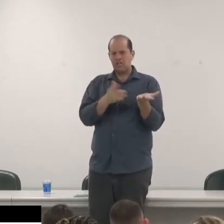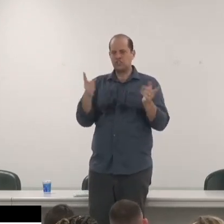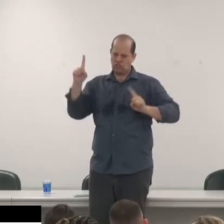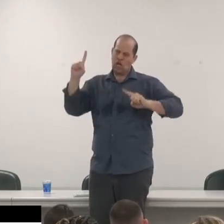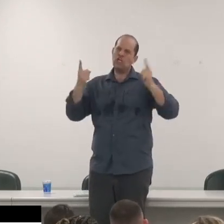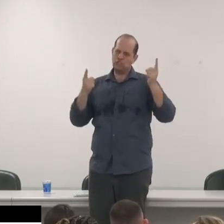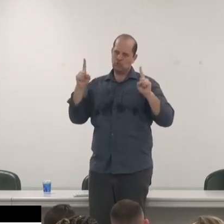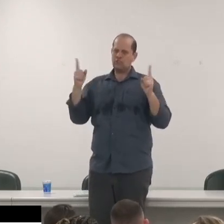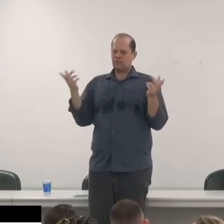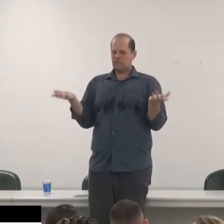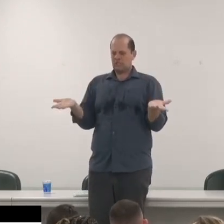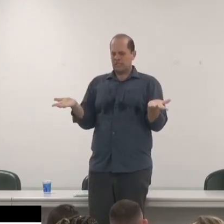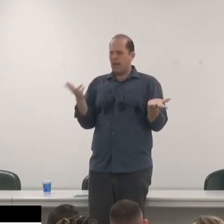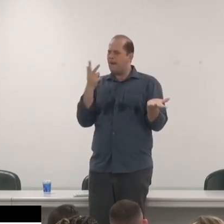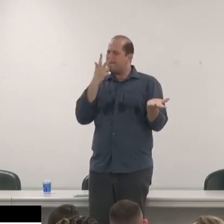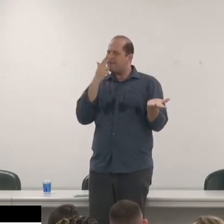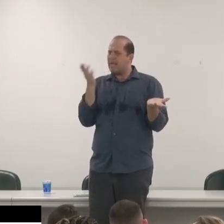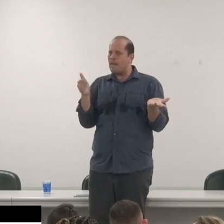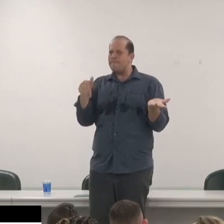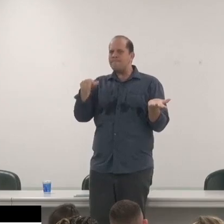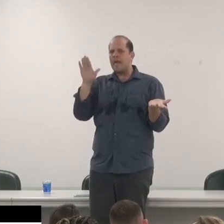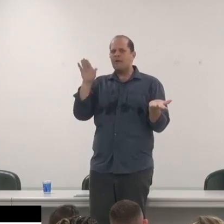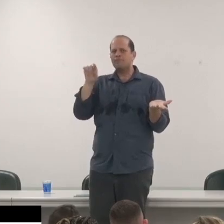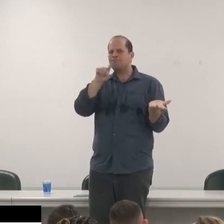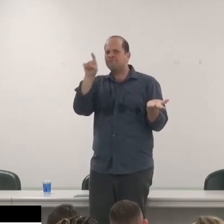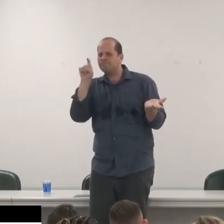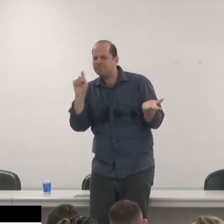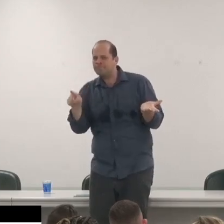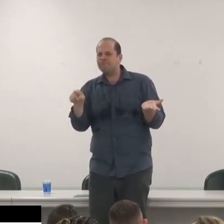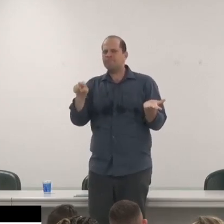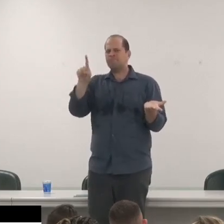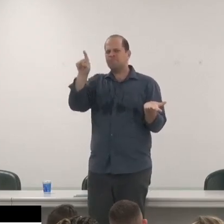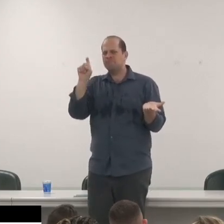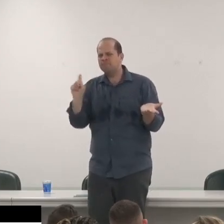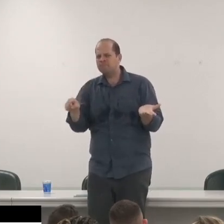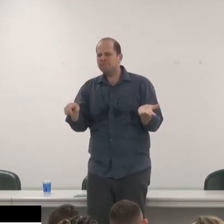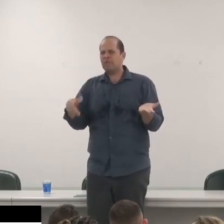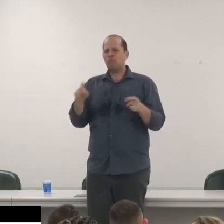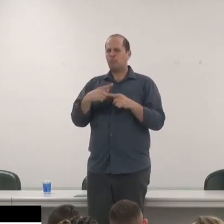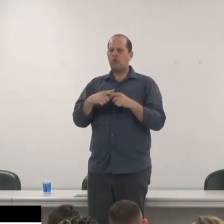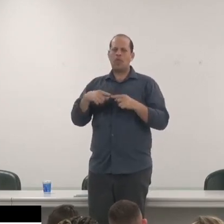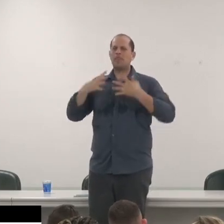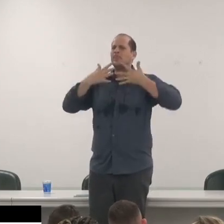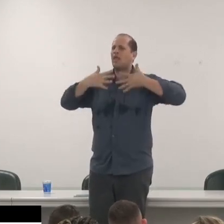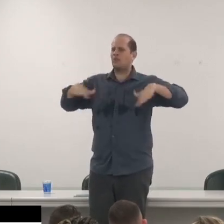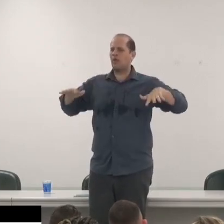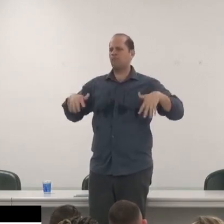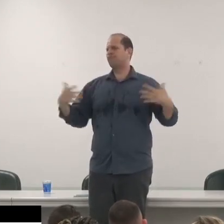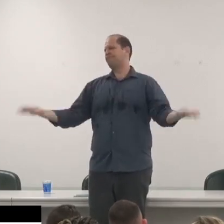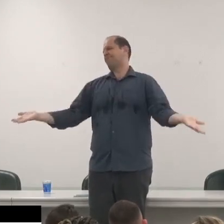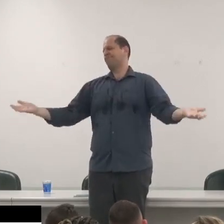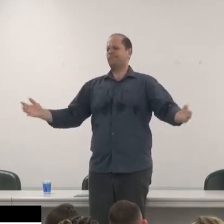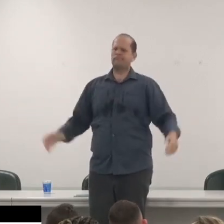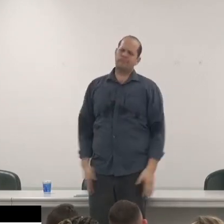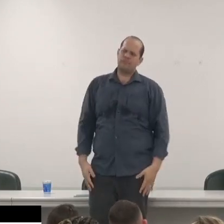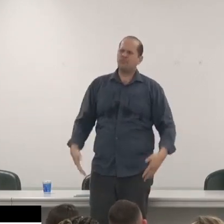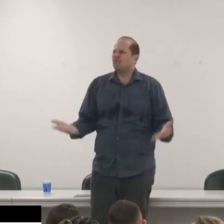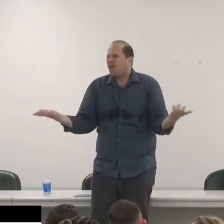foi um curso não acessível, ela usa na boca só a ideia de como se aquilo fosse menos importante, né?